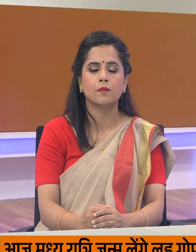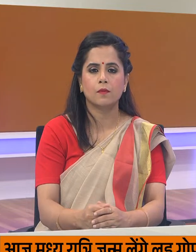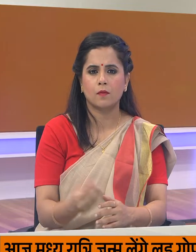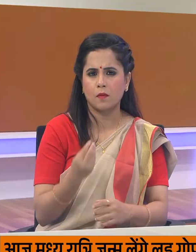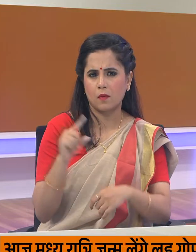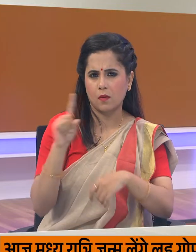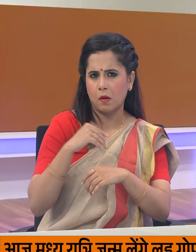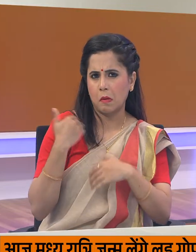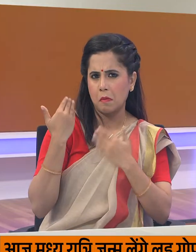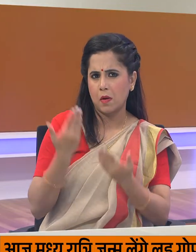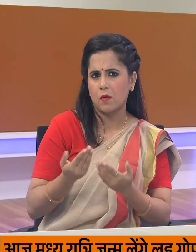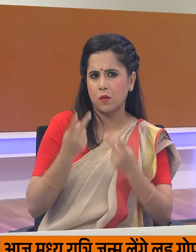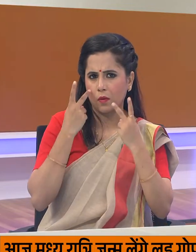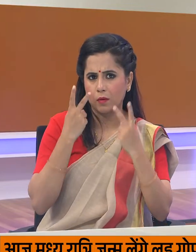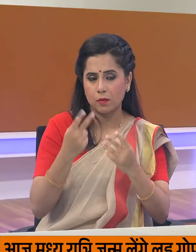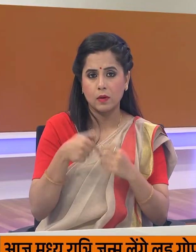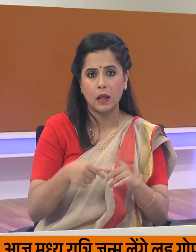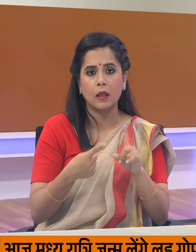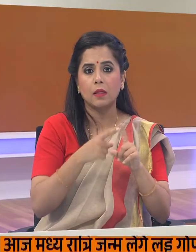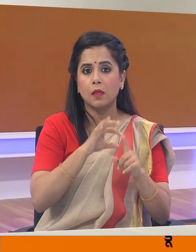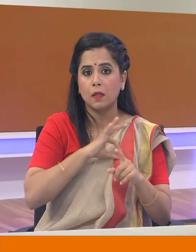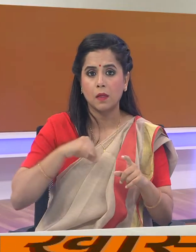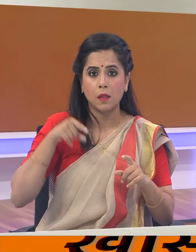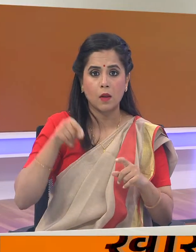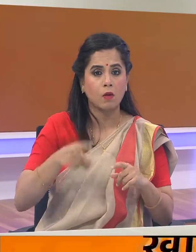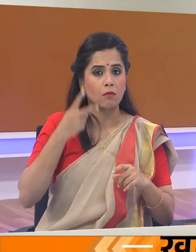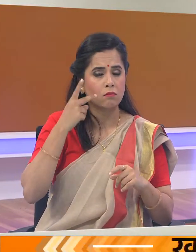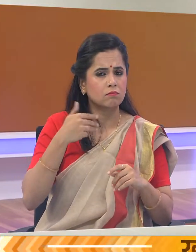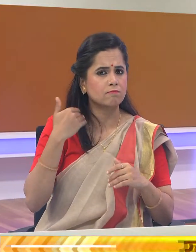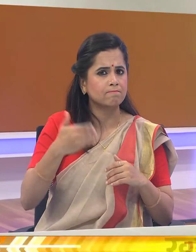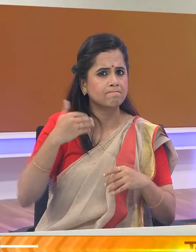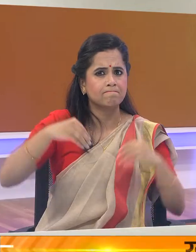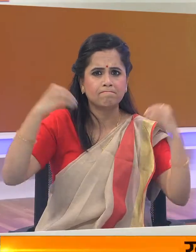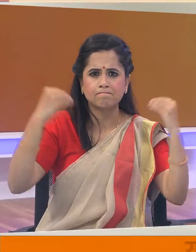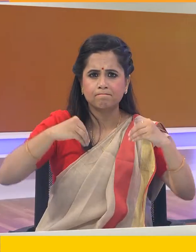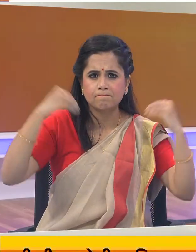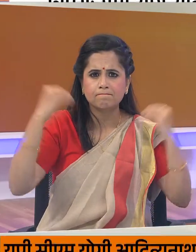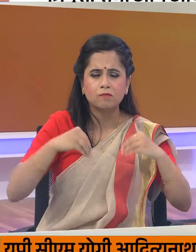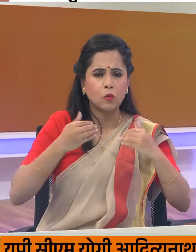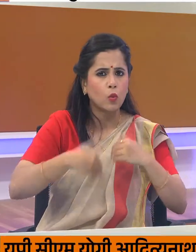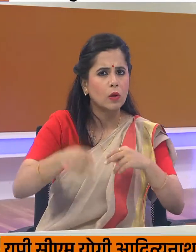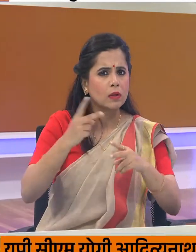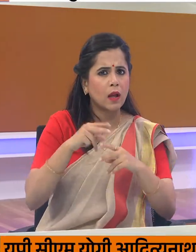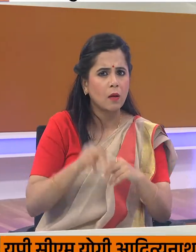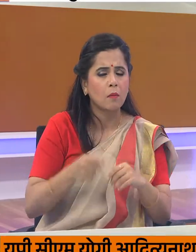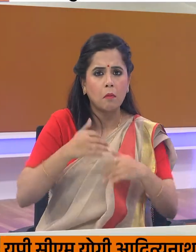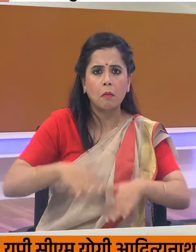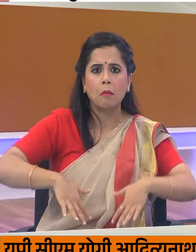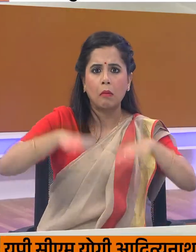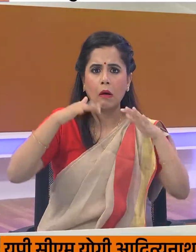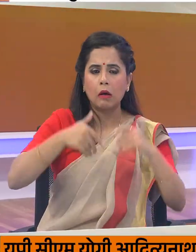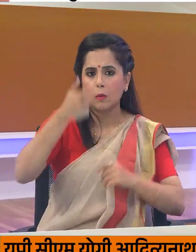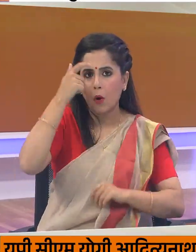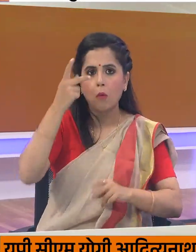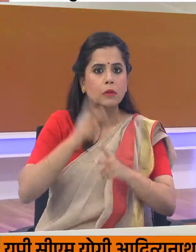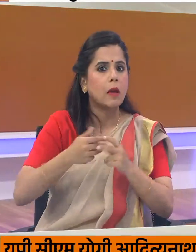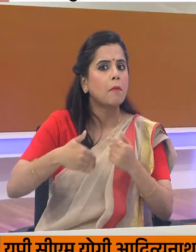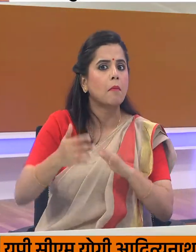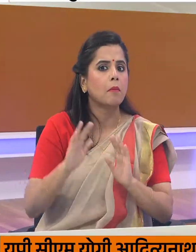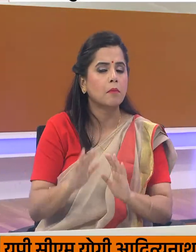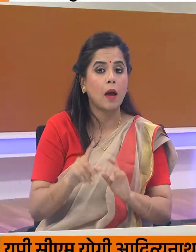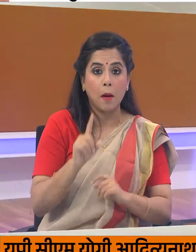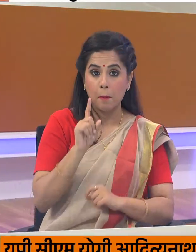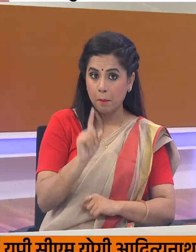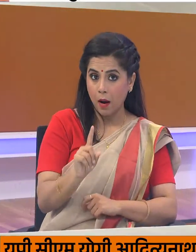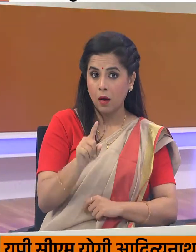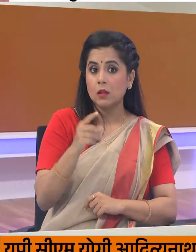और बीते कुछ दिनों से त्रिपुरा में लगातार तेज बारिश के कारण बाढ़ की स्थिति बनी हुई है।